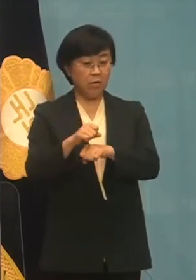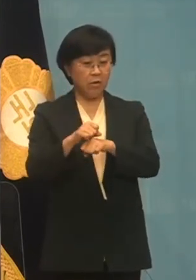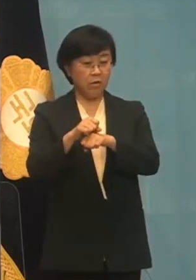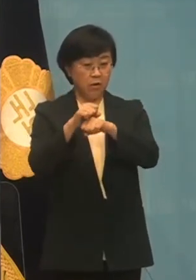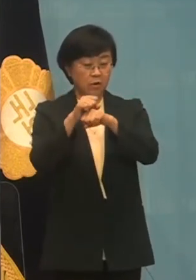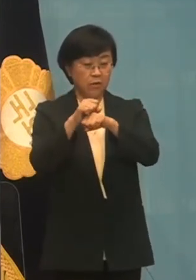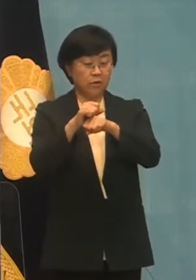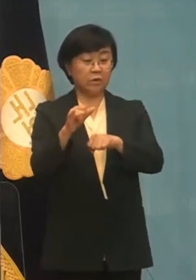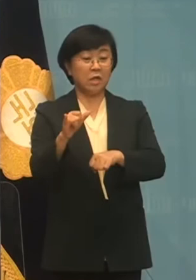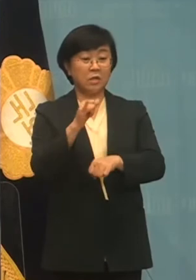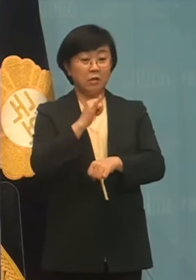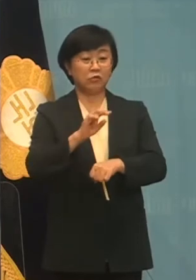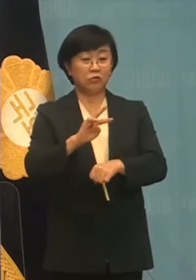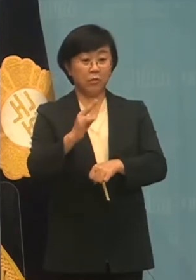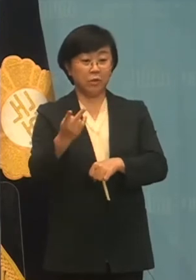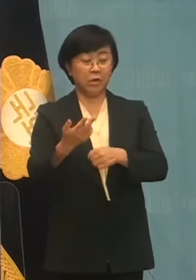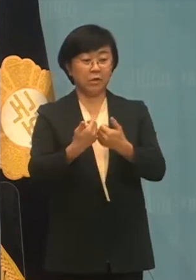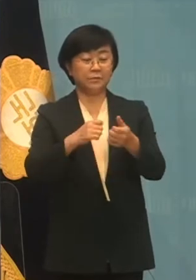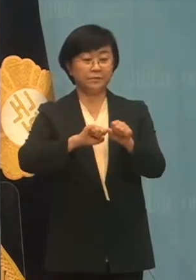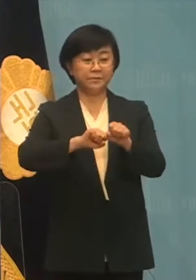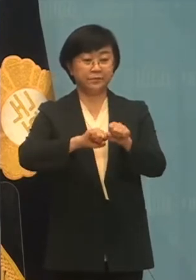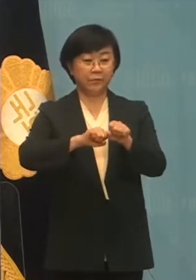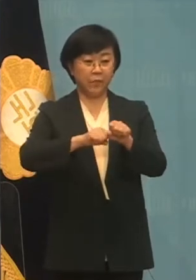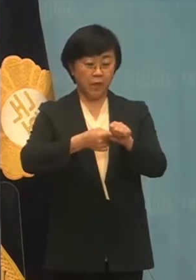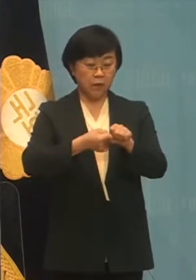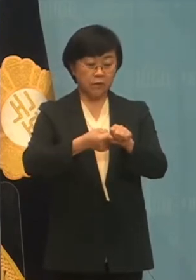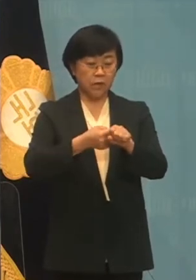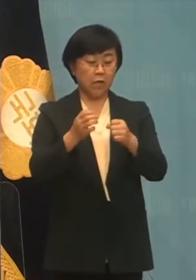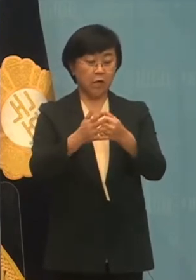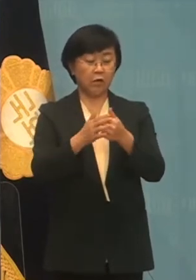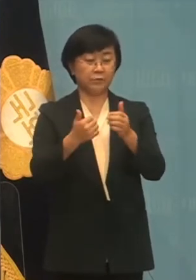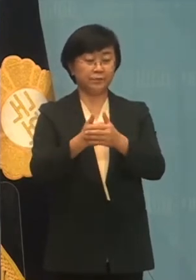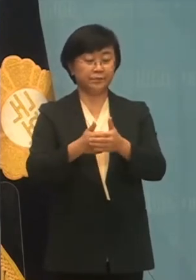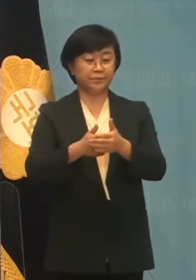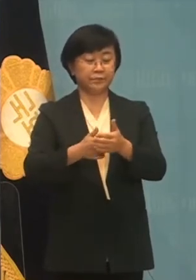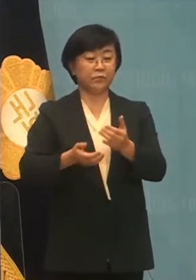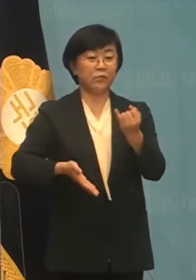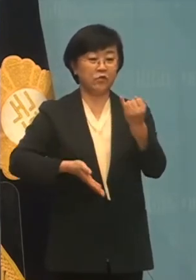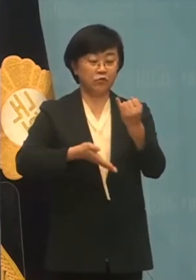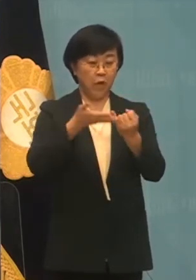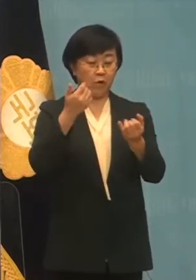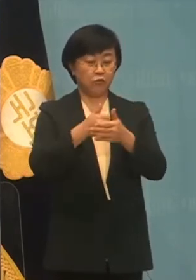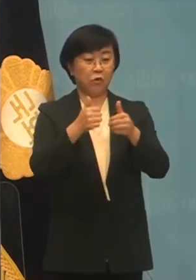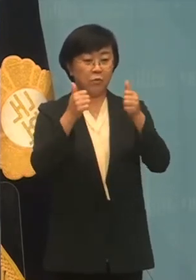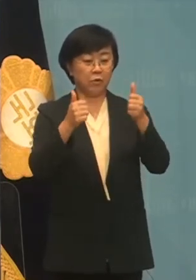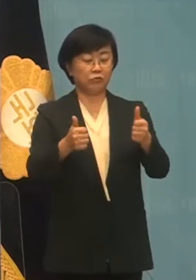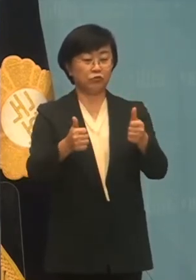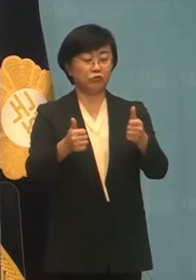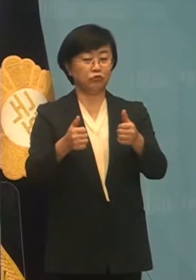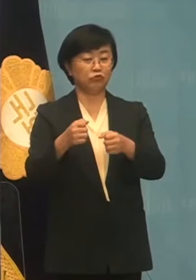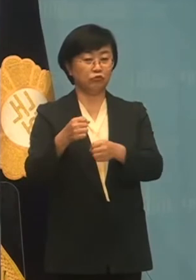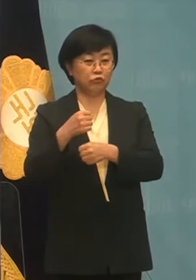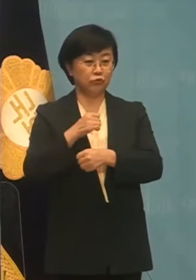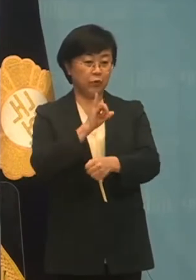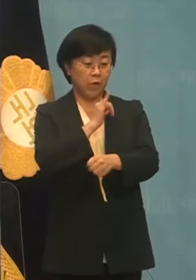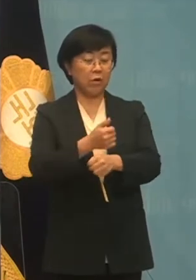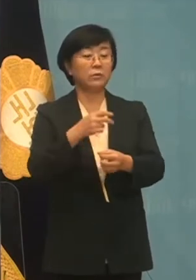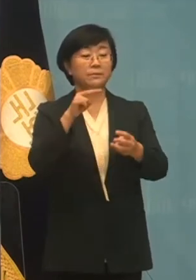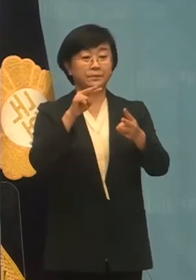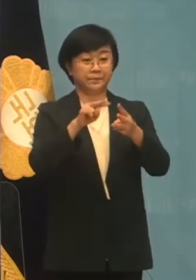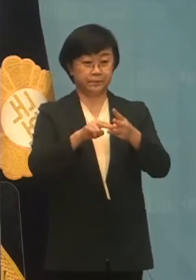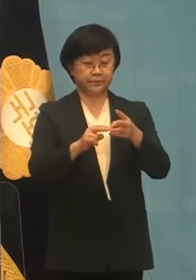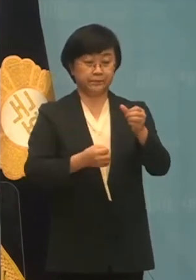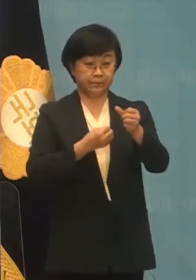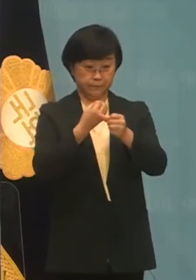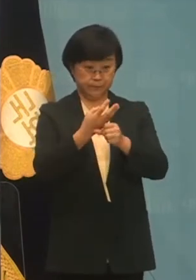동거됐다. 최근에야 병대 추행으로 가해자가 기소된 사실이 군인권센터의 폭로를 통해